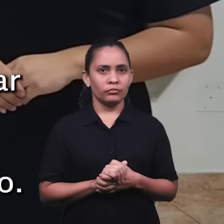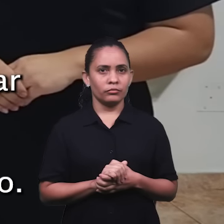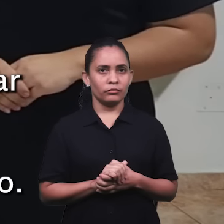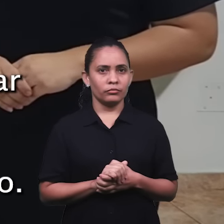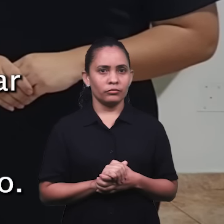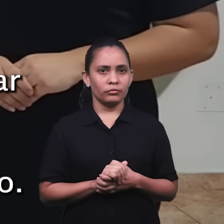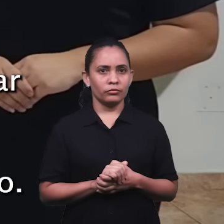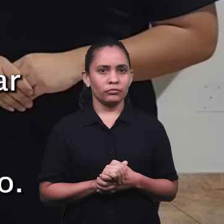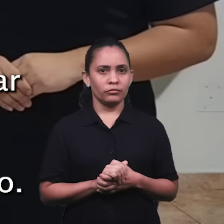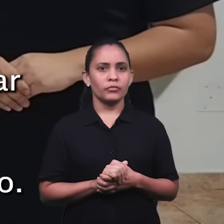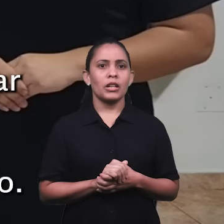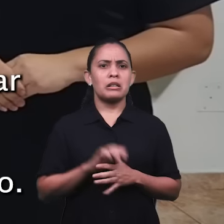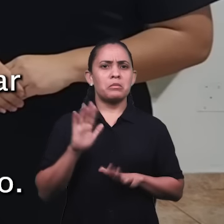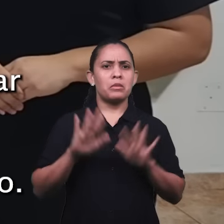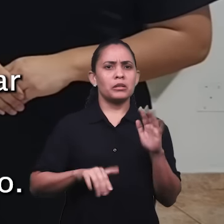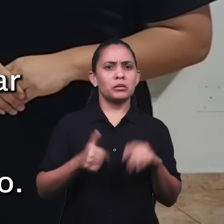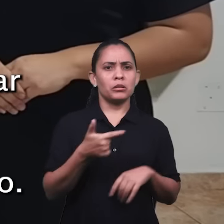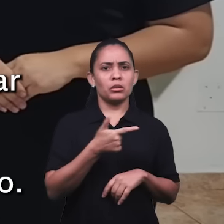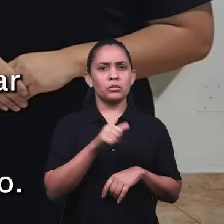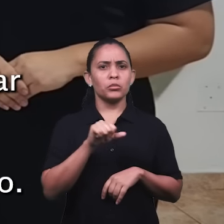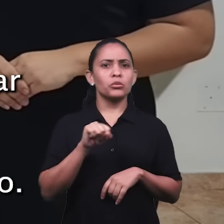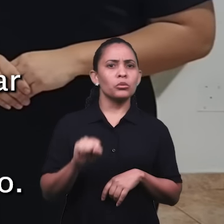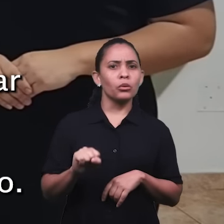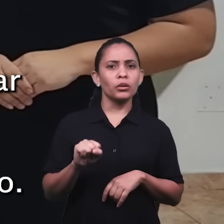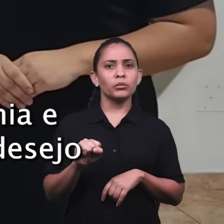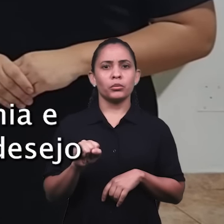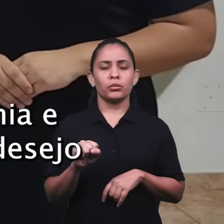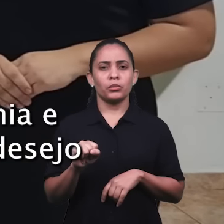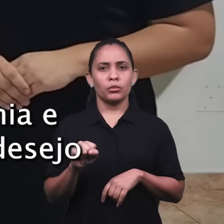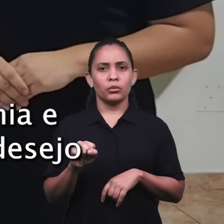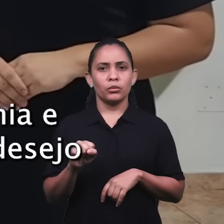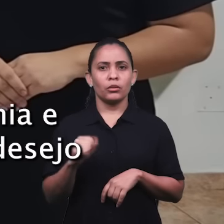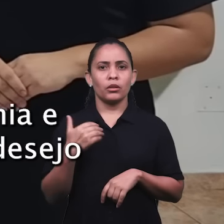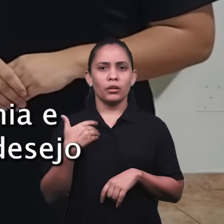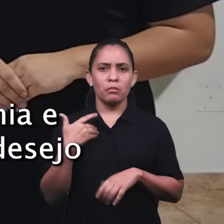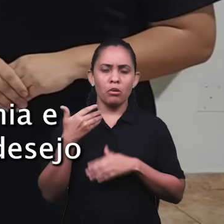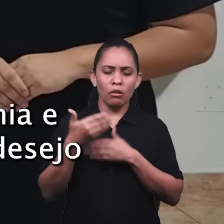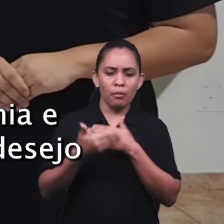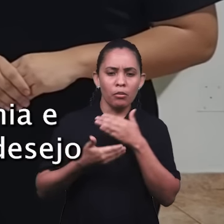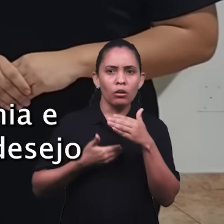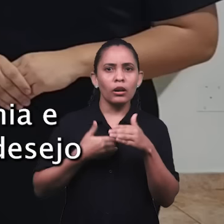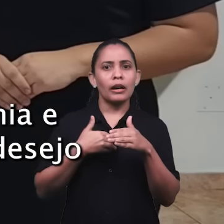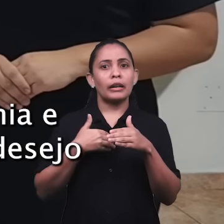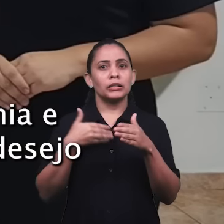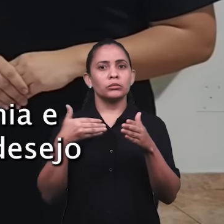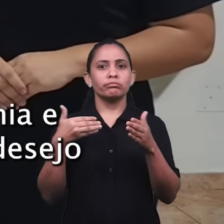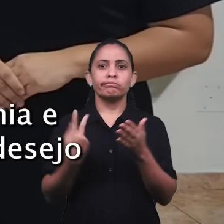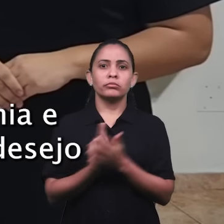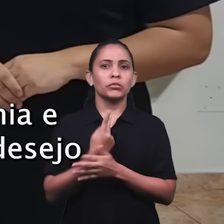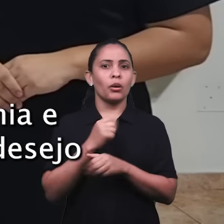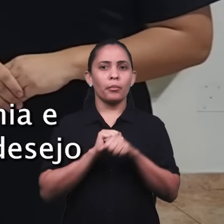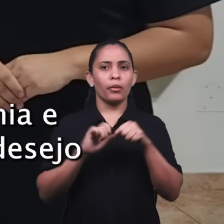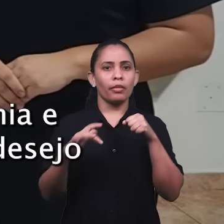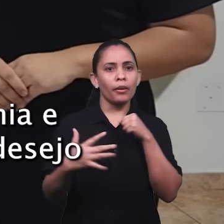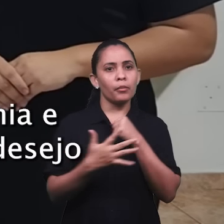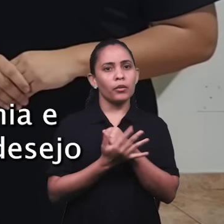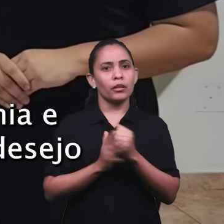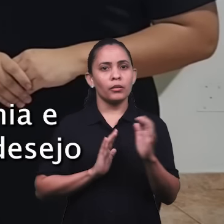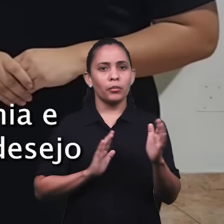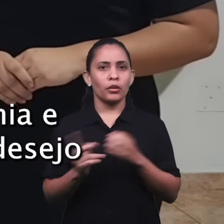¿no?, me dedicando, preparando y eso fue en el año de 2018. Y de ahí, de poco a